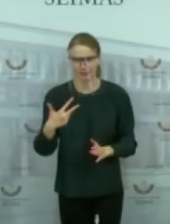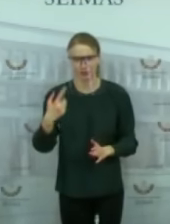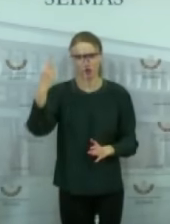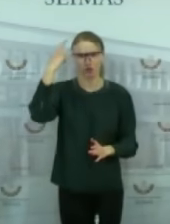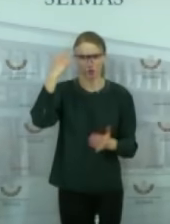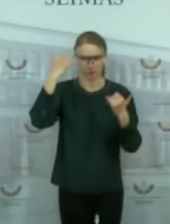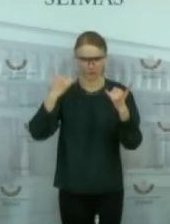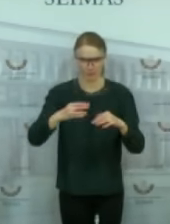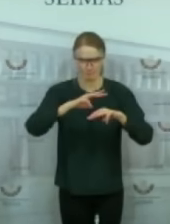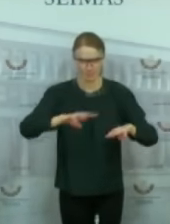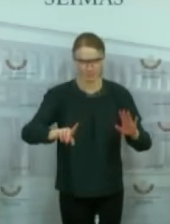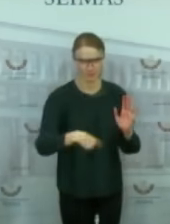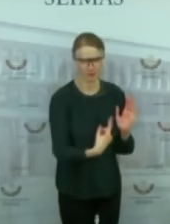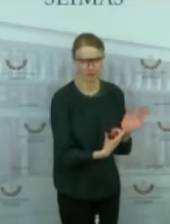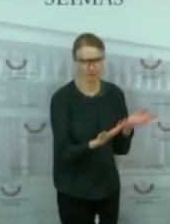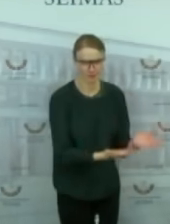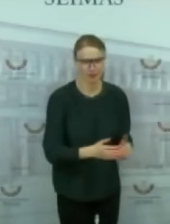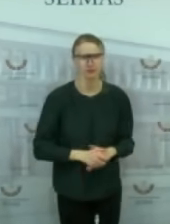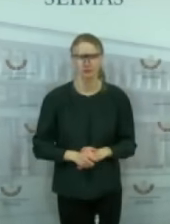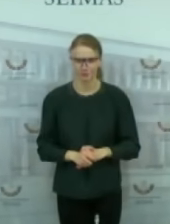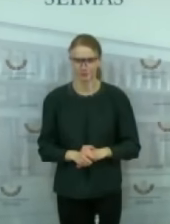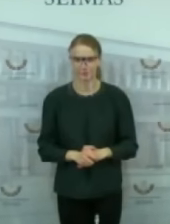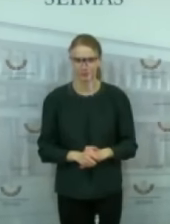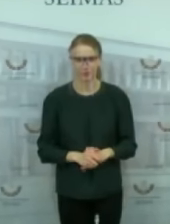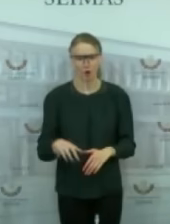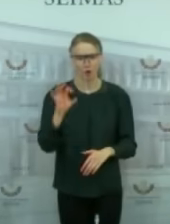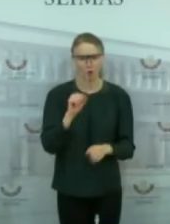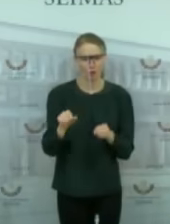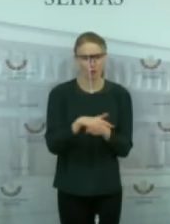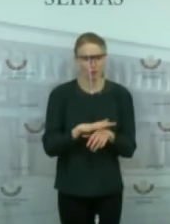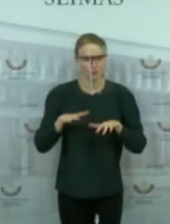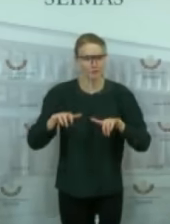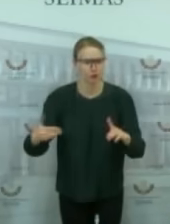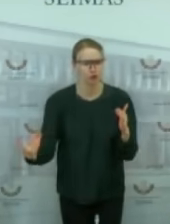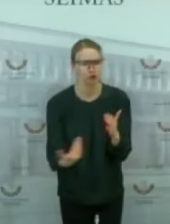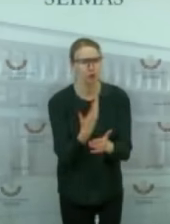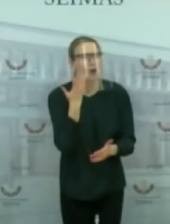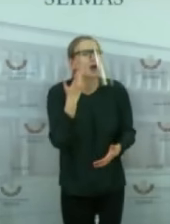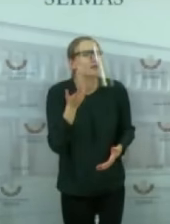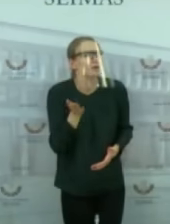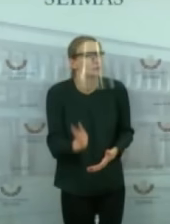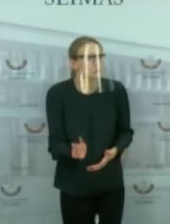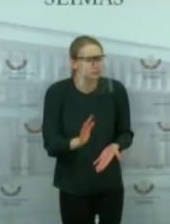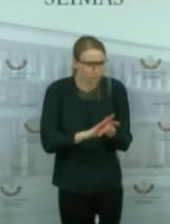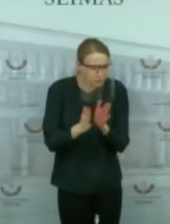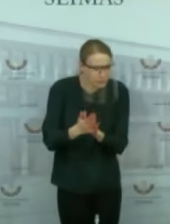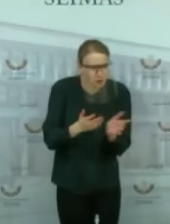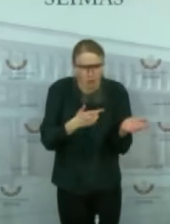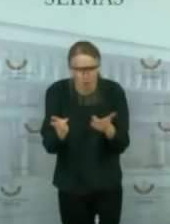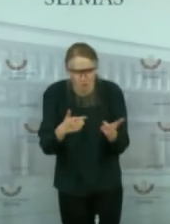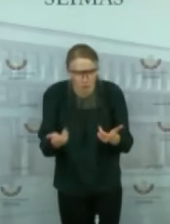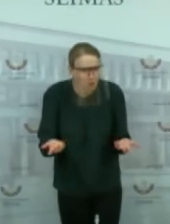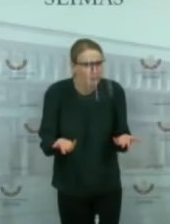būtų. Ministre, kada tikimasi antrosios koronaviruso bangos, ar ją jau yra ruošiamasi specialiai,